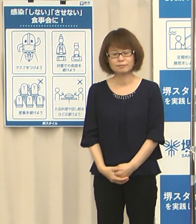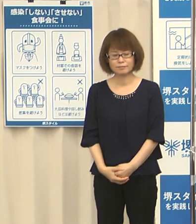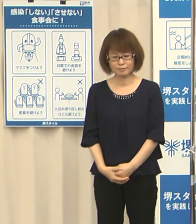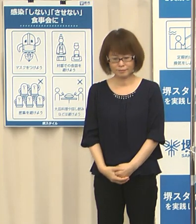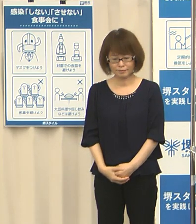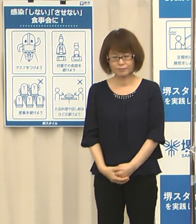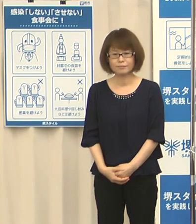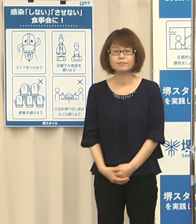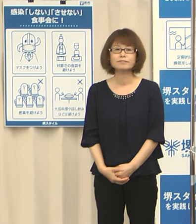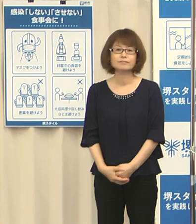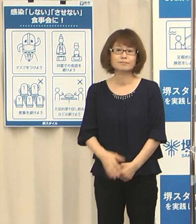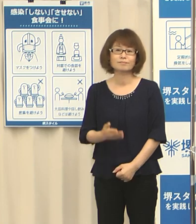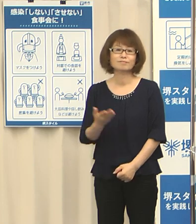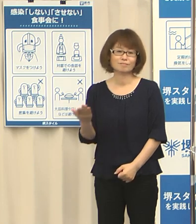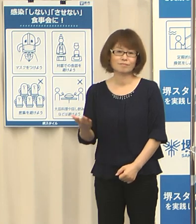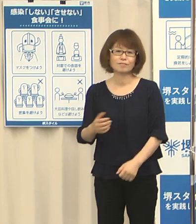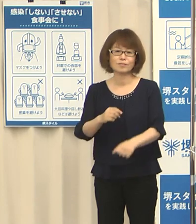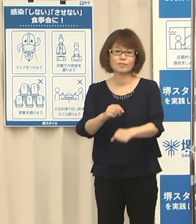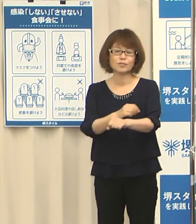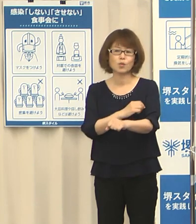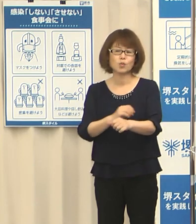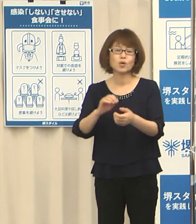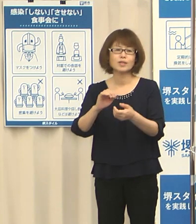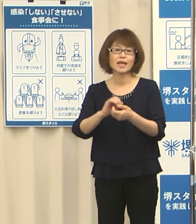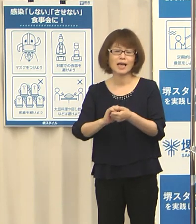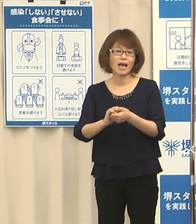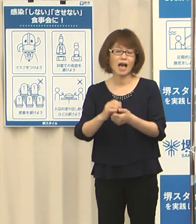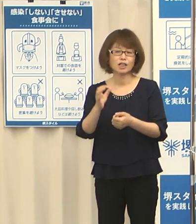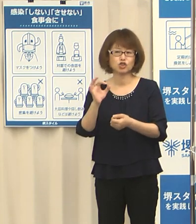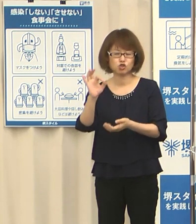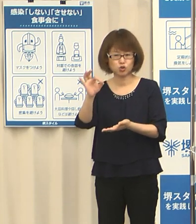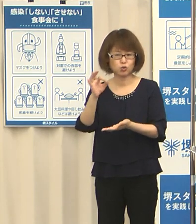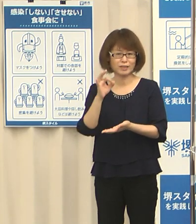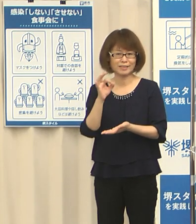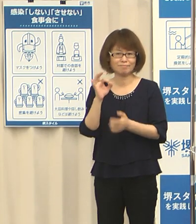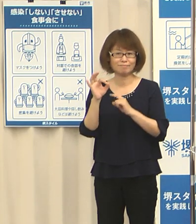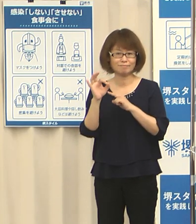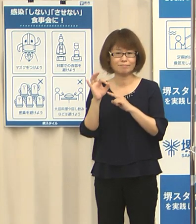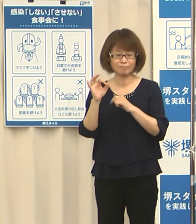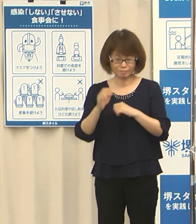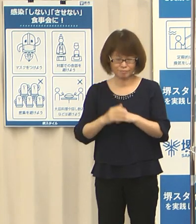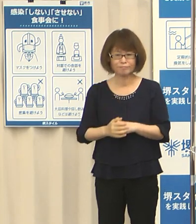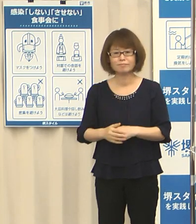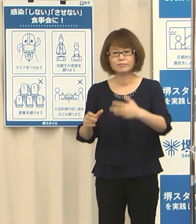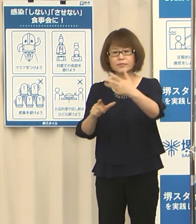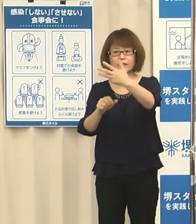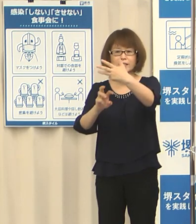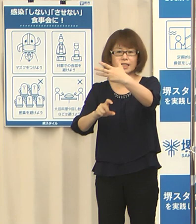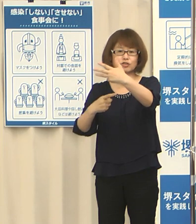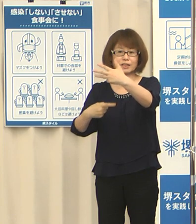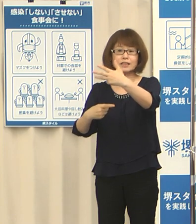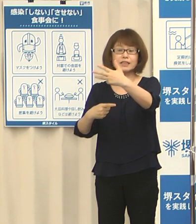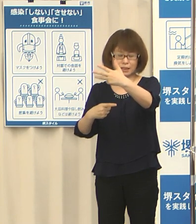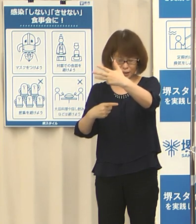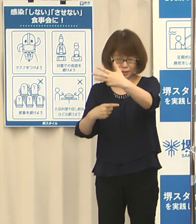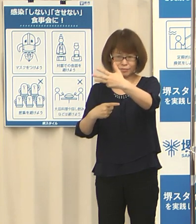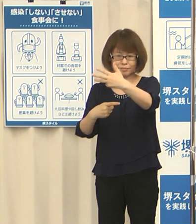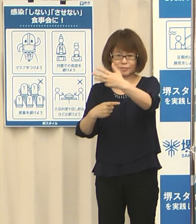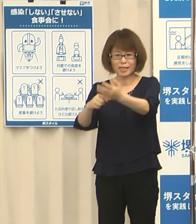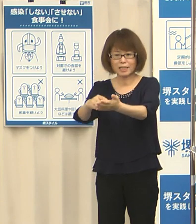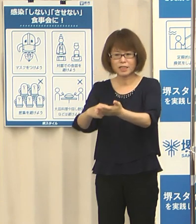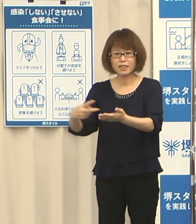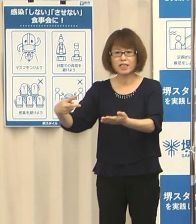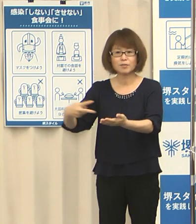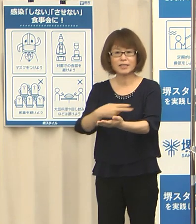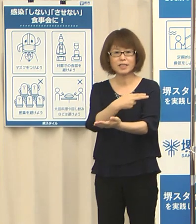はい、続きまして特別定額給付金についてです。8月31日が申請の締め切りとな